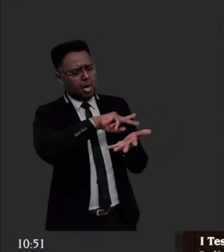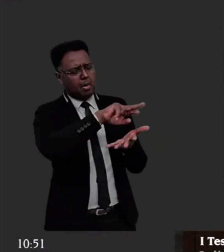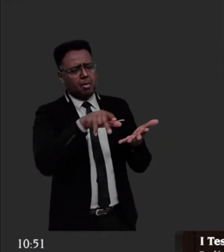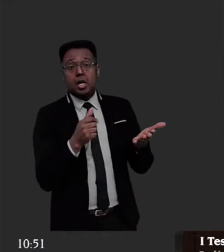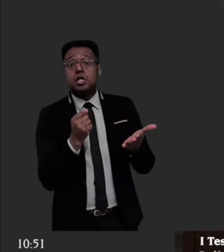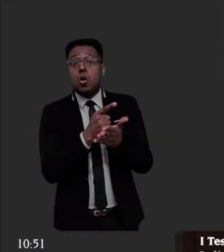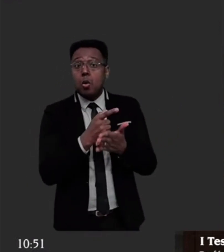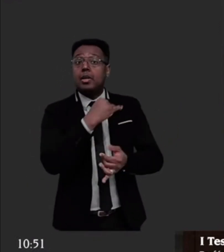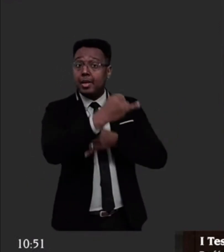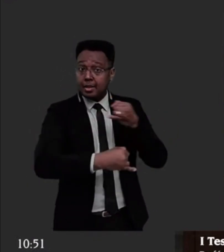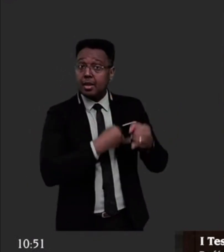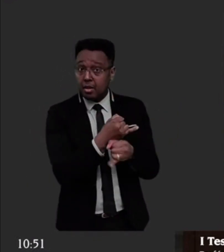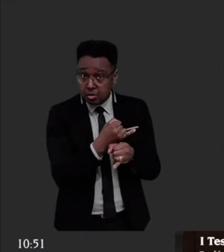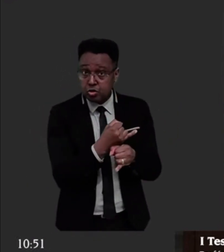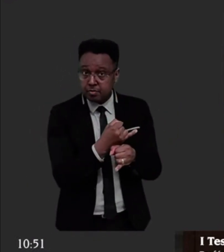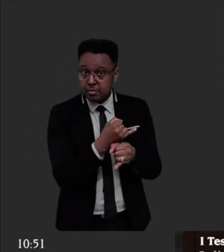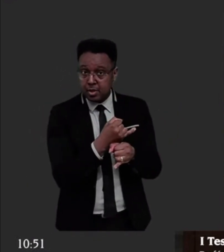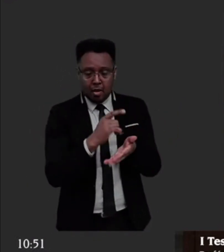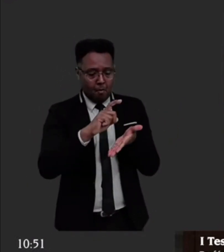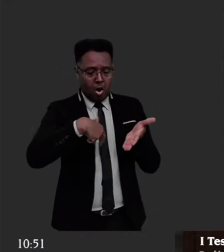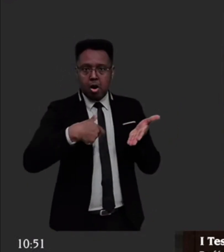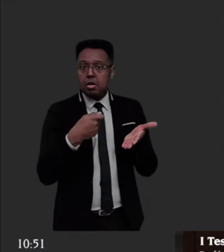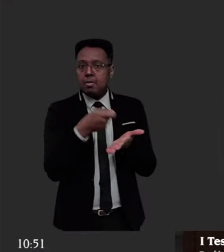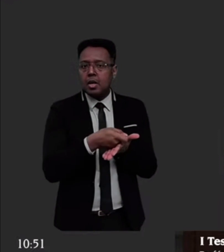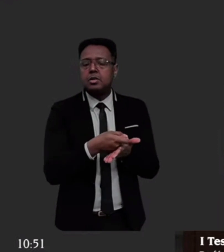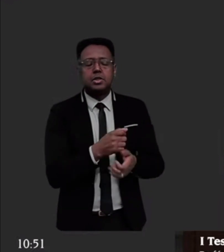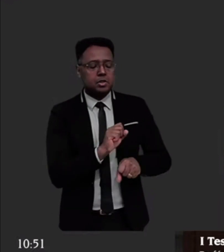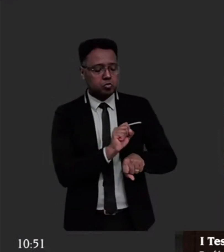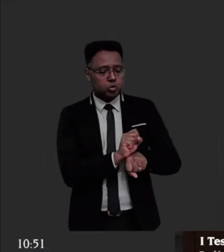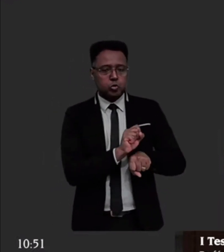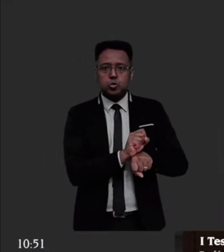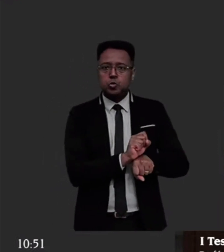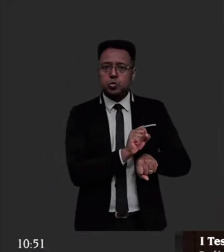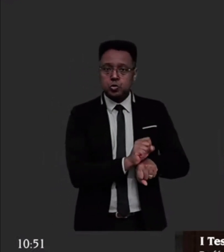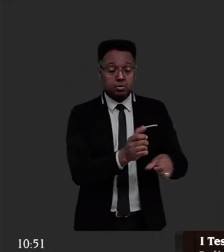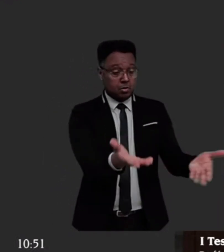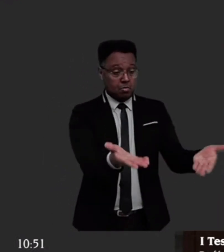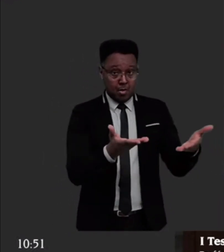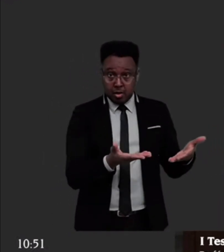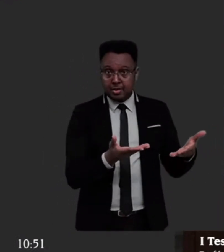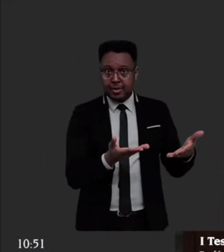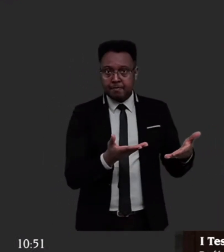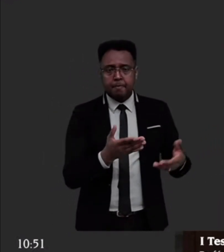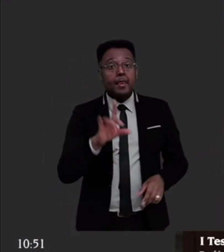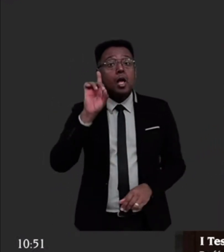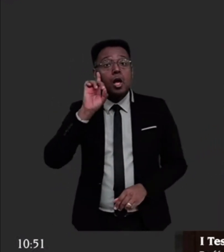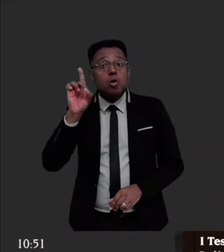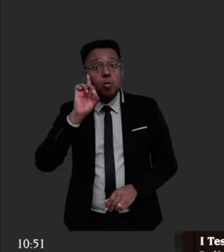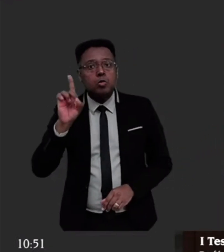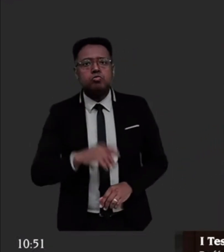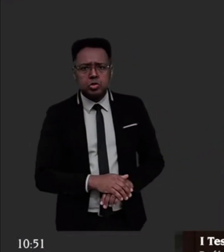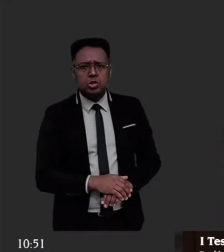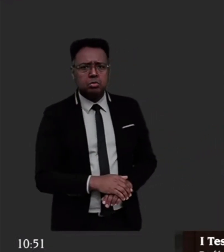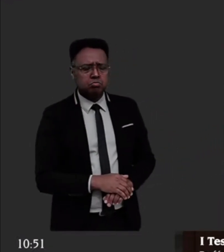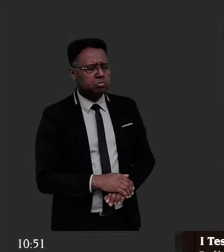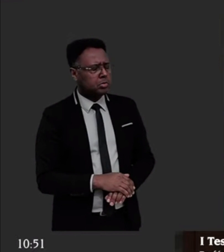utensílios e tal, compra, paga com cartão, assim por diante. Fica esperando entregar. Aí chega um dia, toca lá a campainha, vai atender,